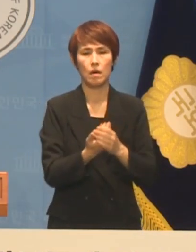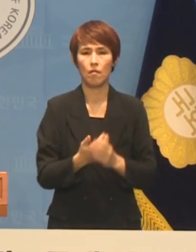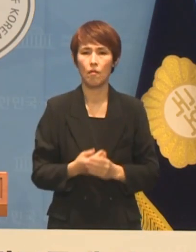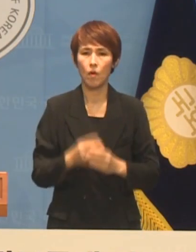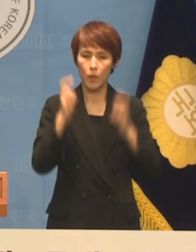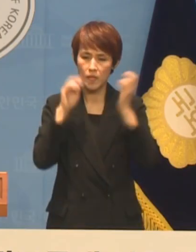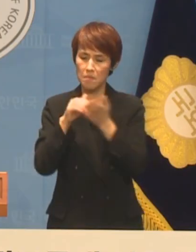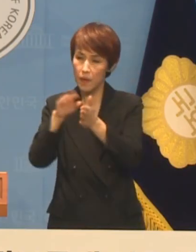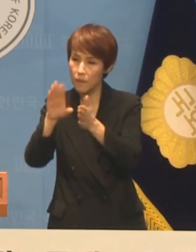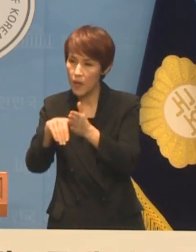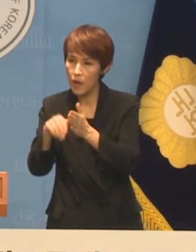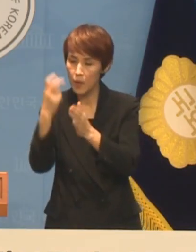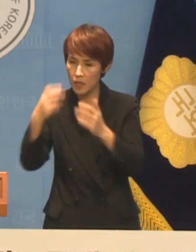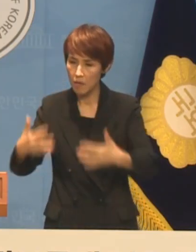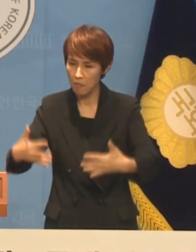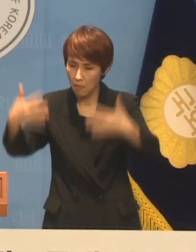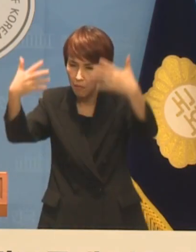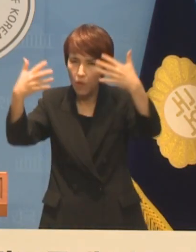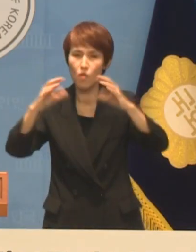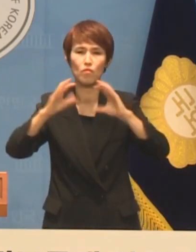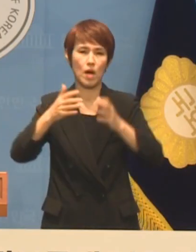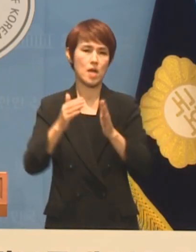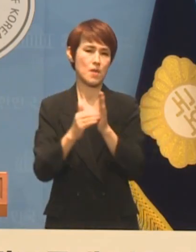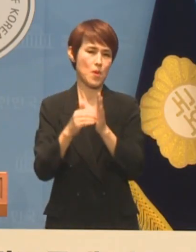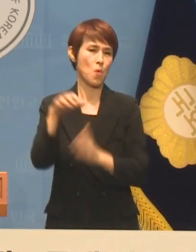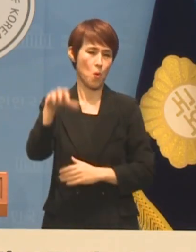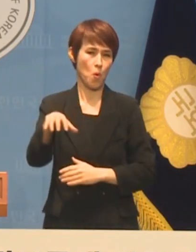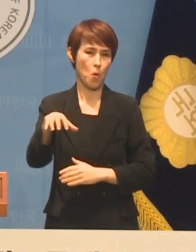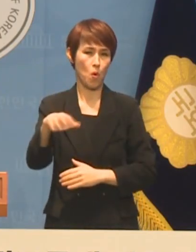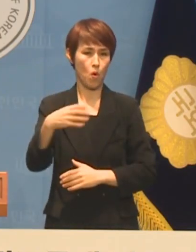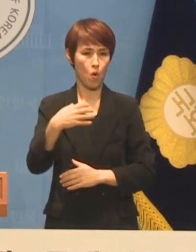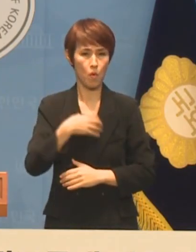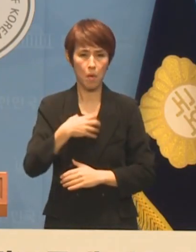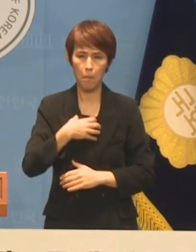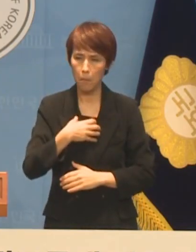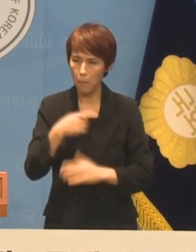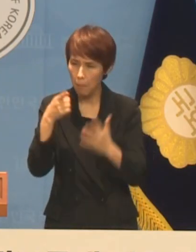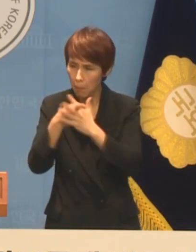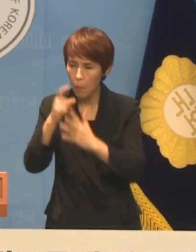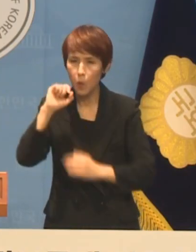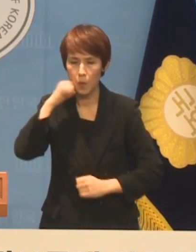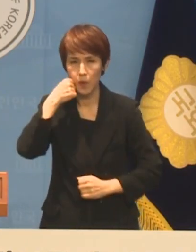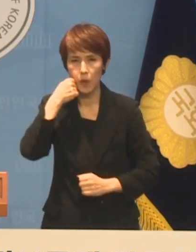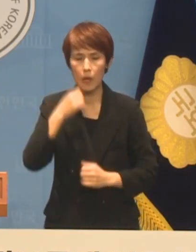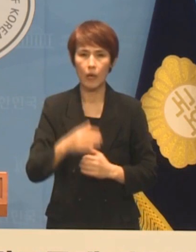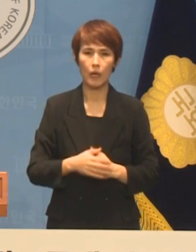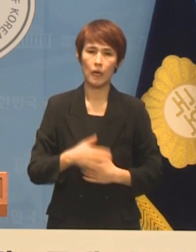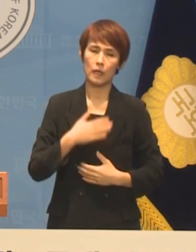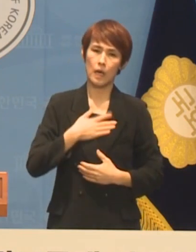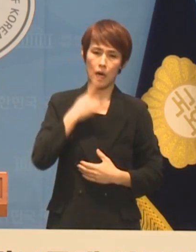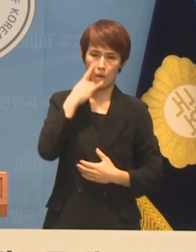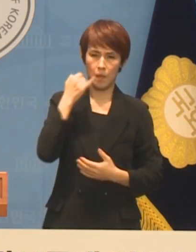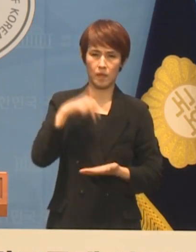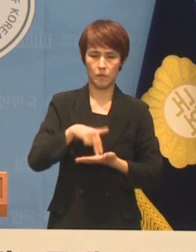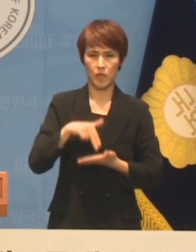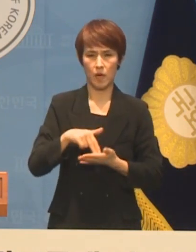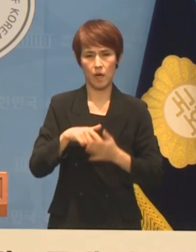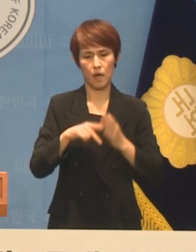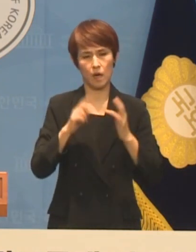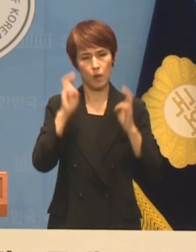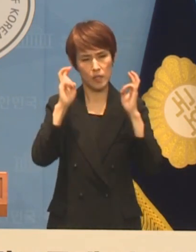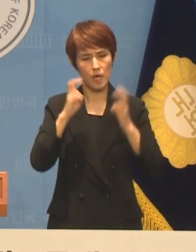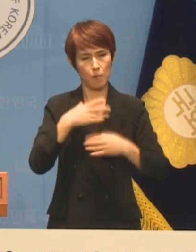검색하니 국가기밀시설이라 위험을 인지할 수 없었으므로 부모로서 마음 편히 회사를 보낼